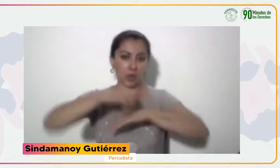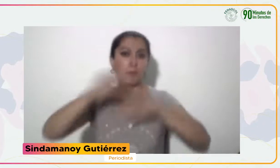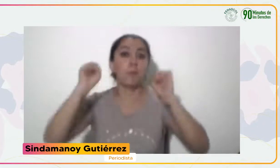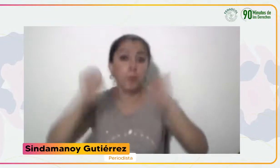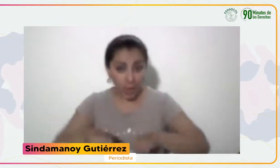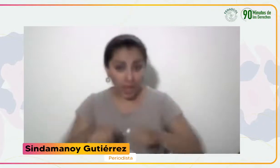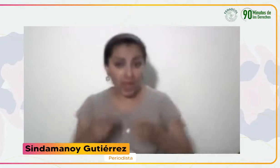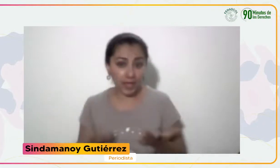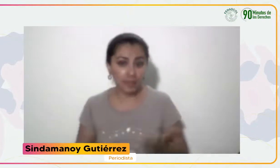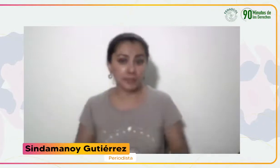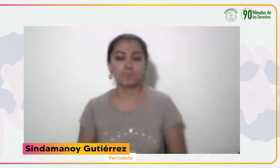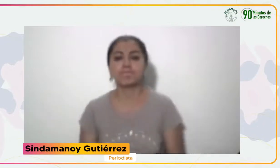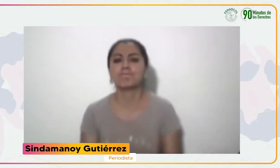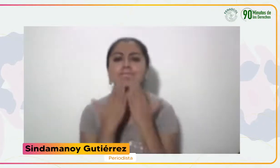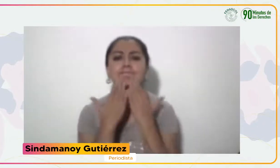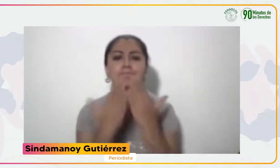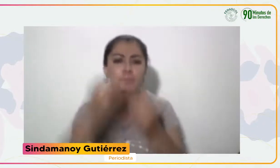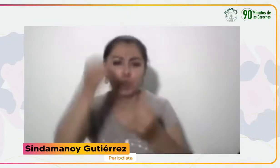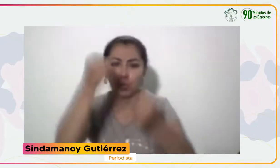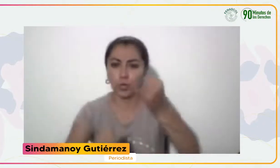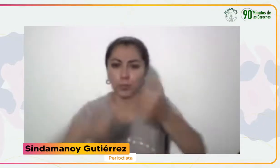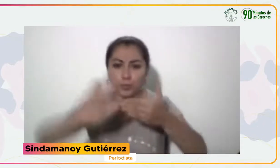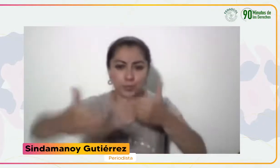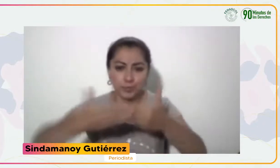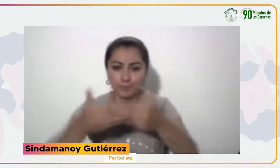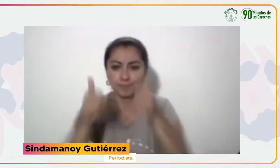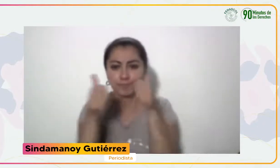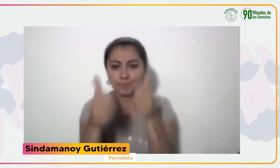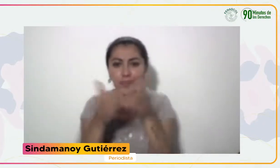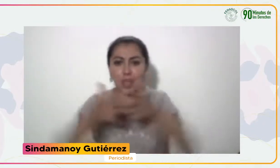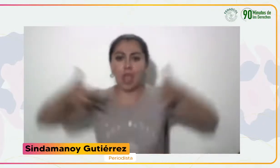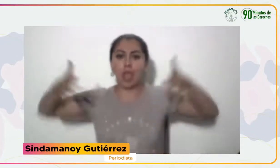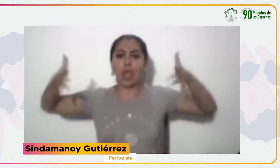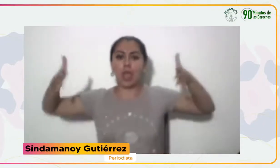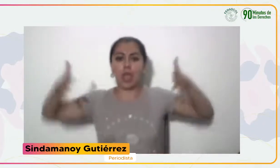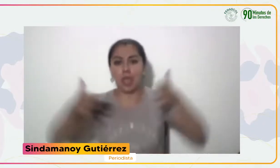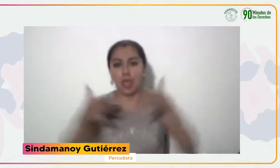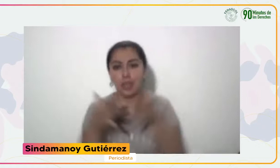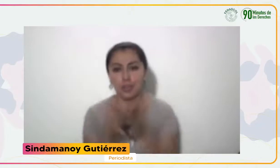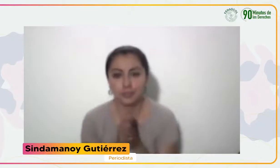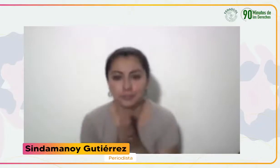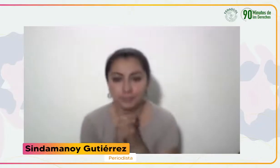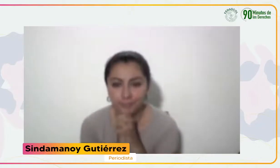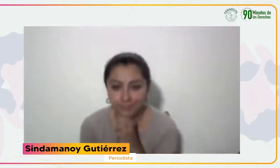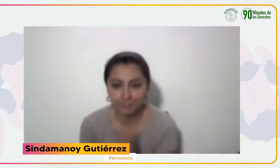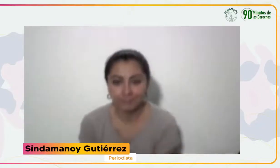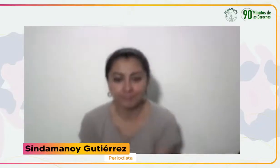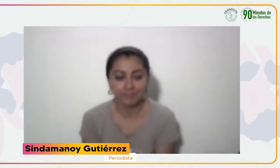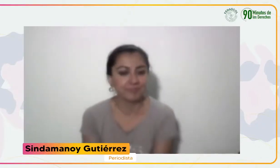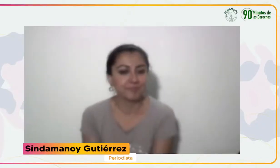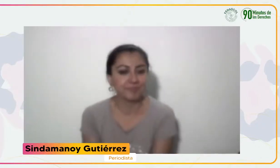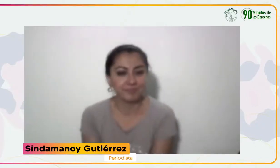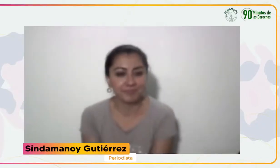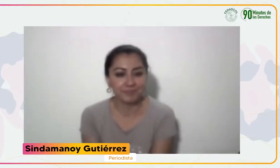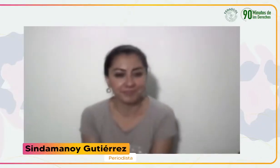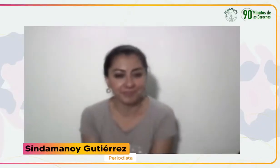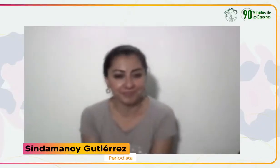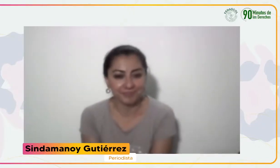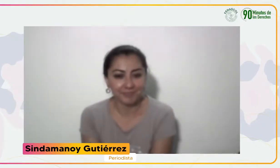para fortalecer también las organizaciones. Era esa mi última intervención para el cierre. Intenté ser muy concreta.